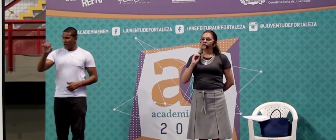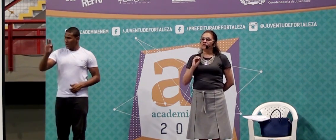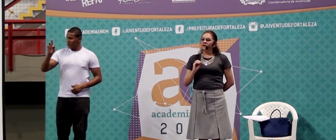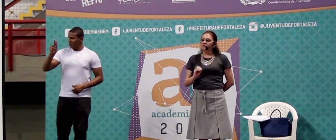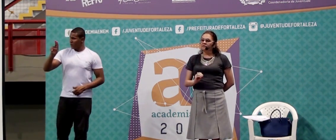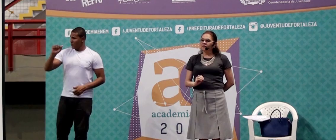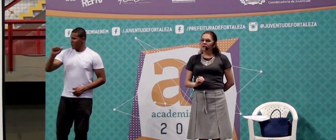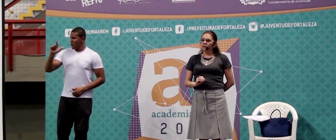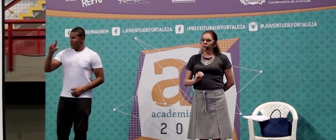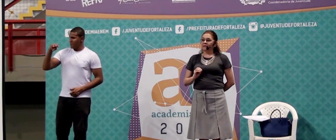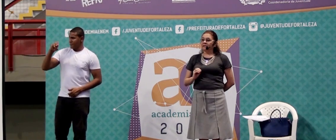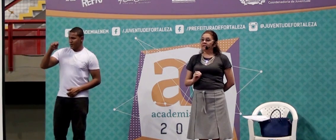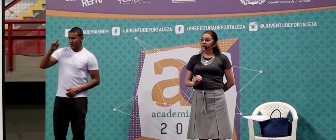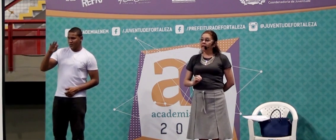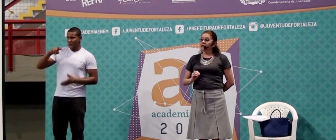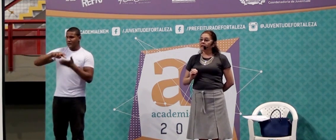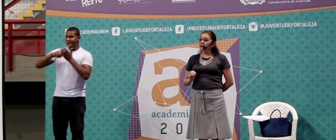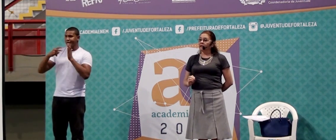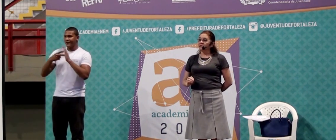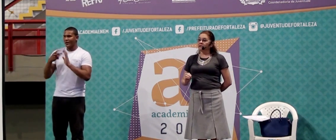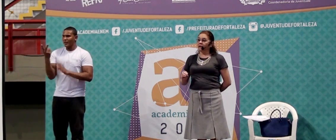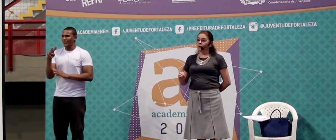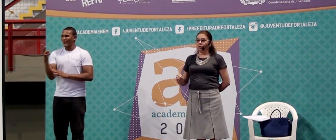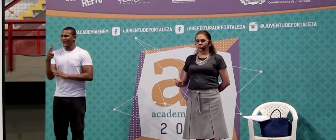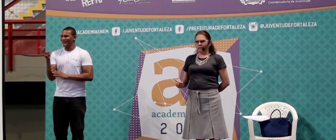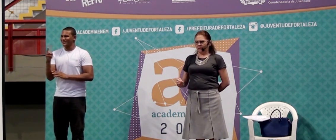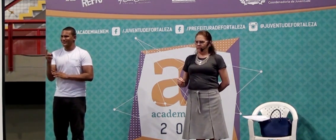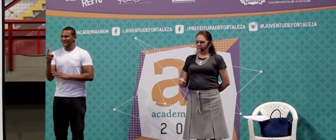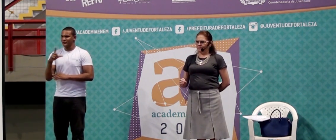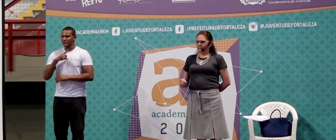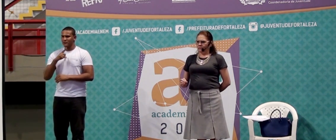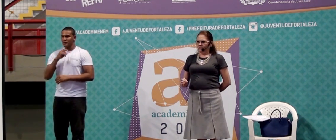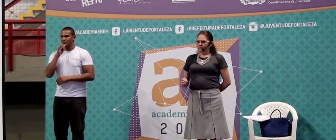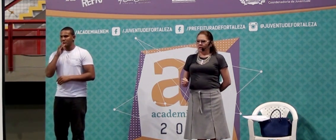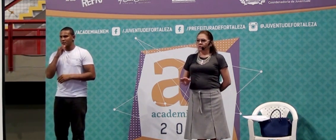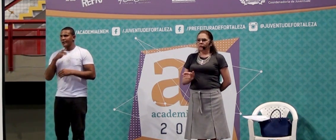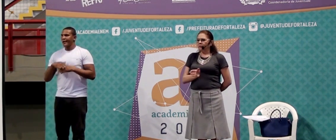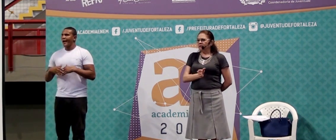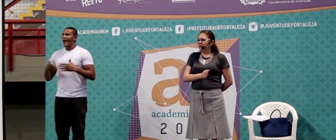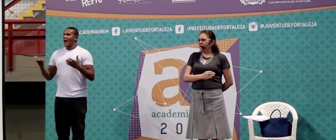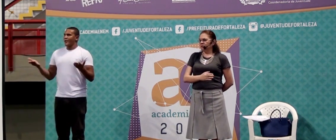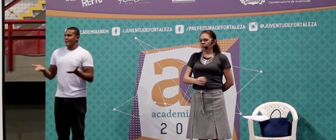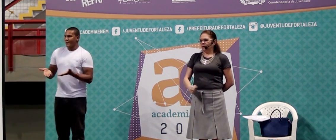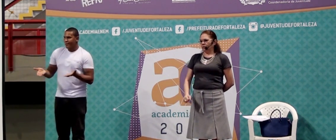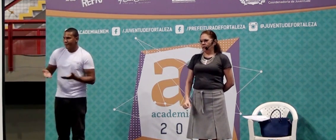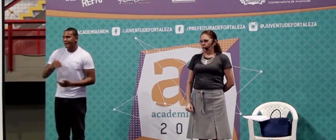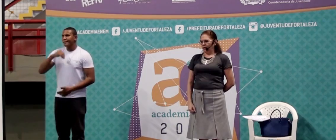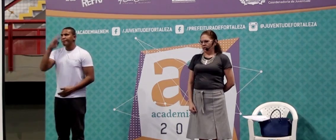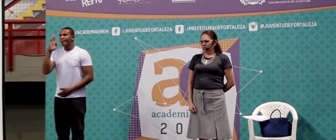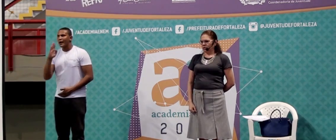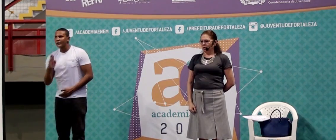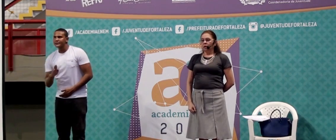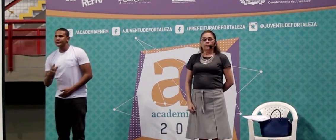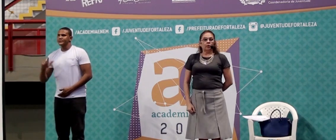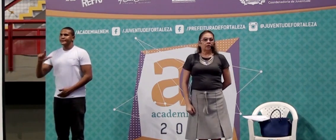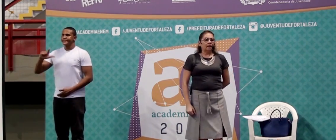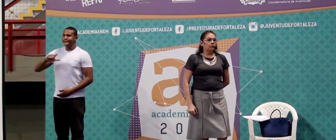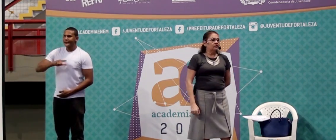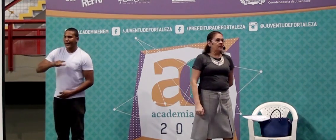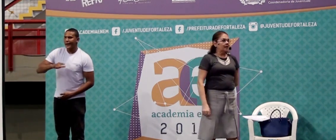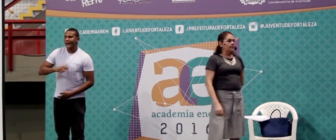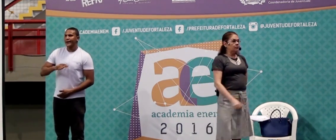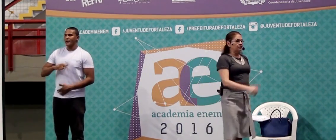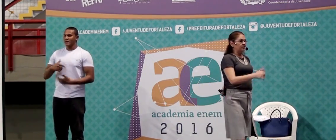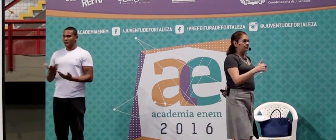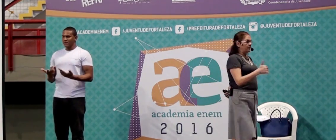Brasil vive uma séria crise econômica. Eu não preciso do atualmente, porque